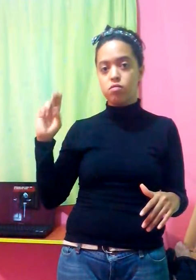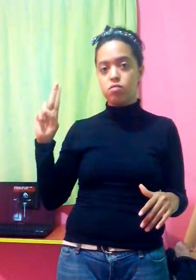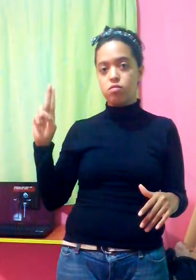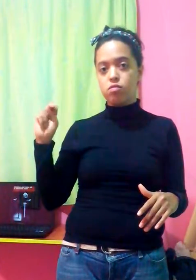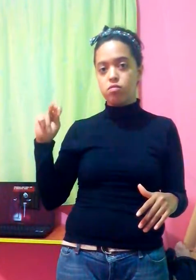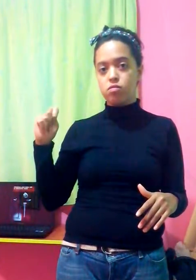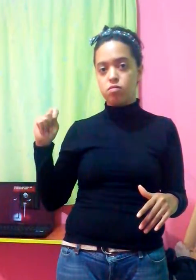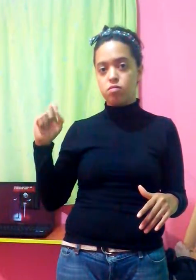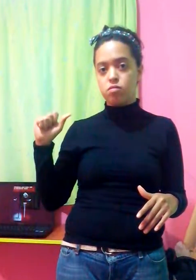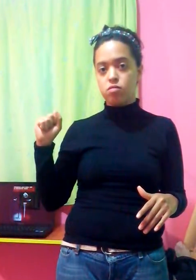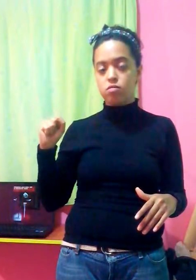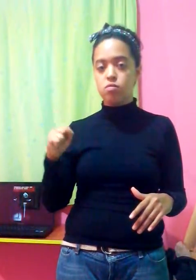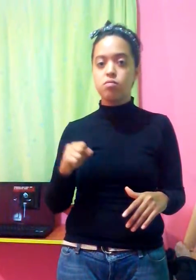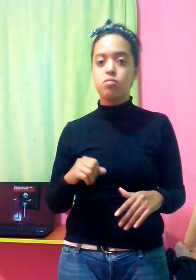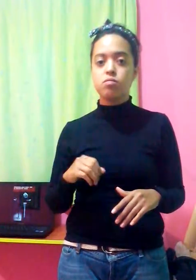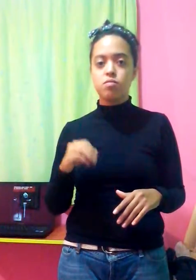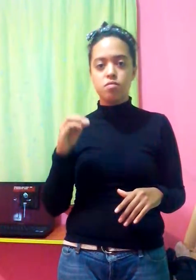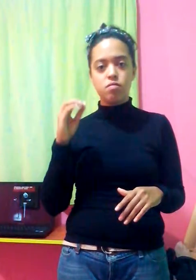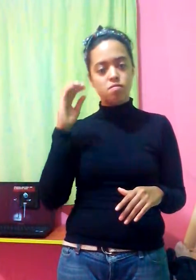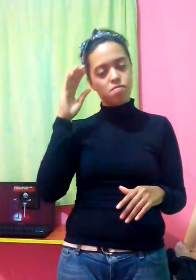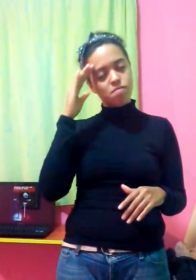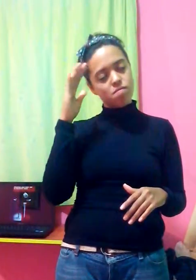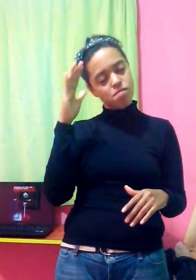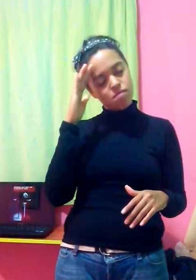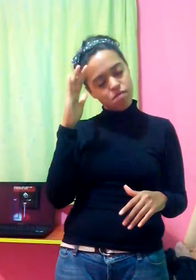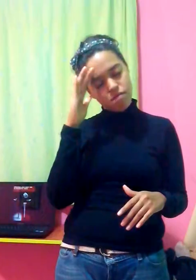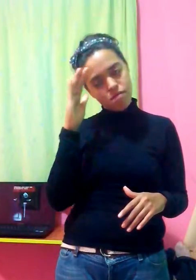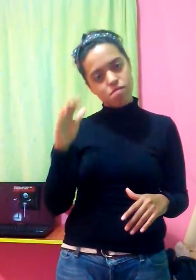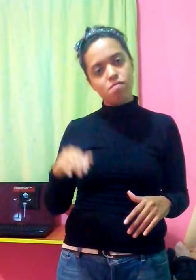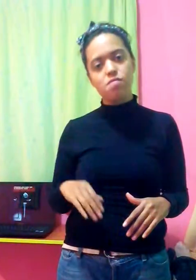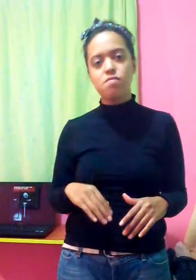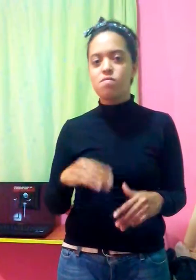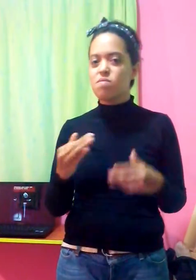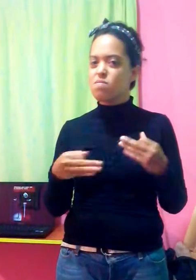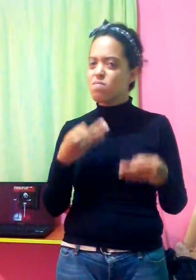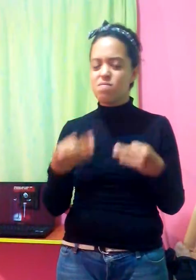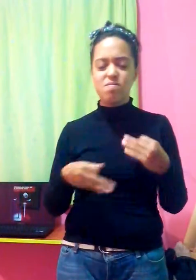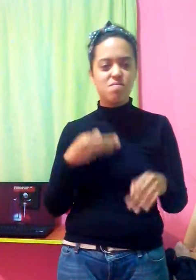madre también se hizo astuta, inteligente cada momento. Ya, ahorita lo dice. Mi madre fue.